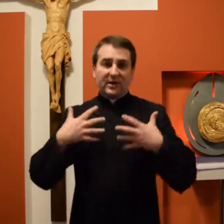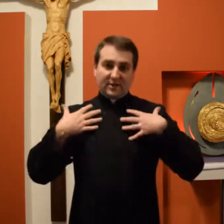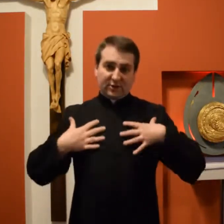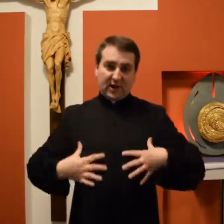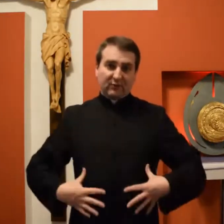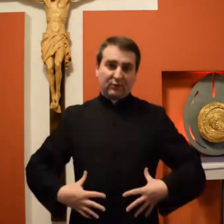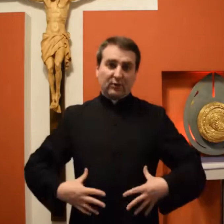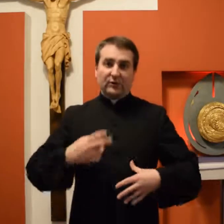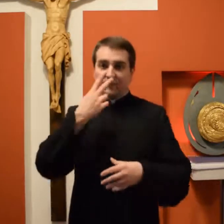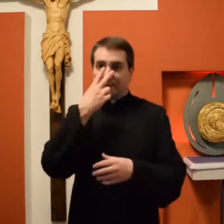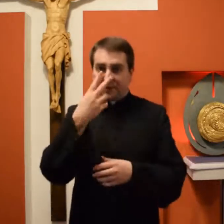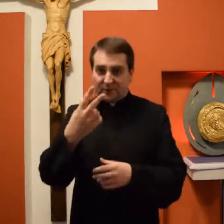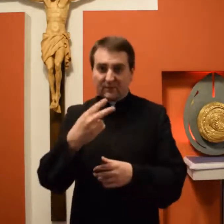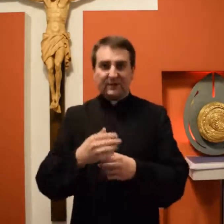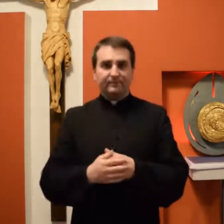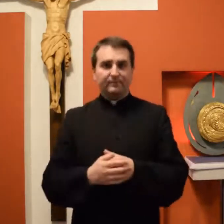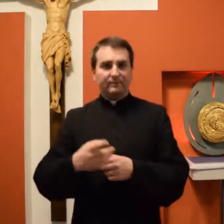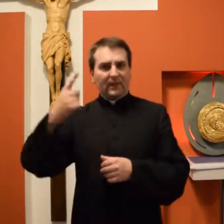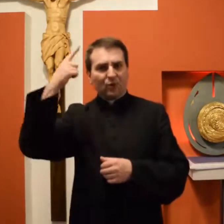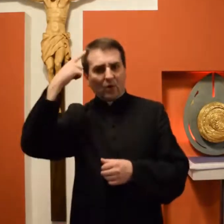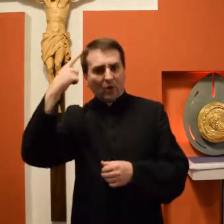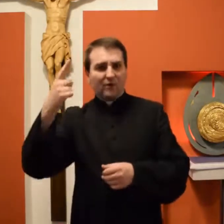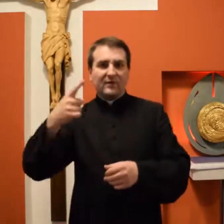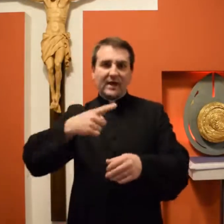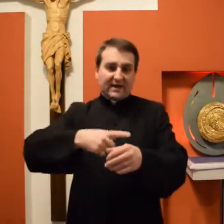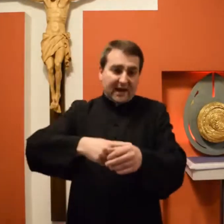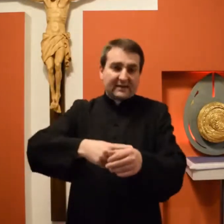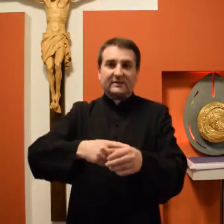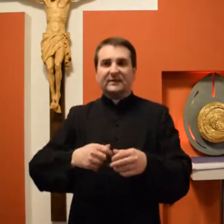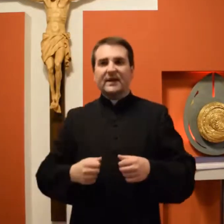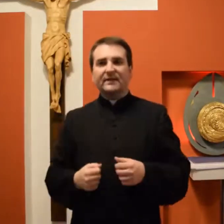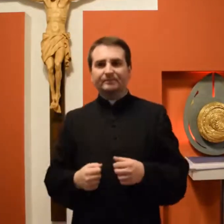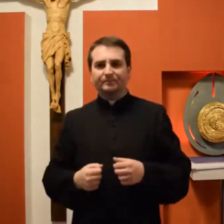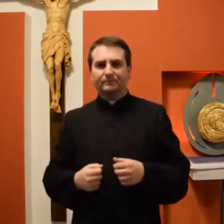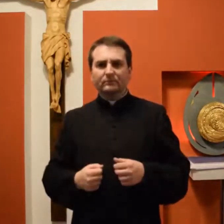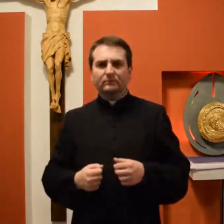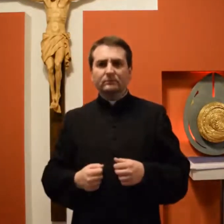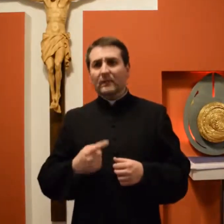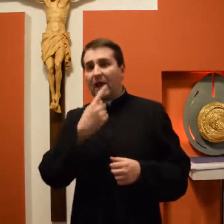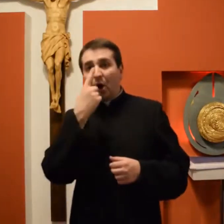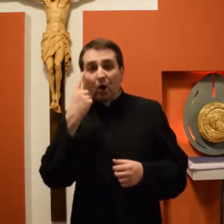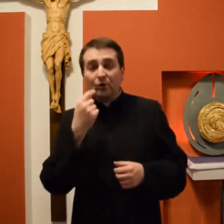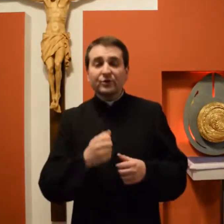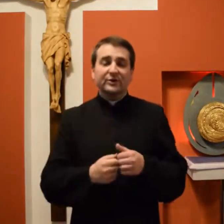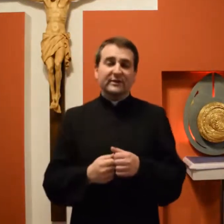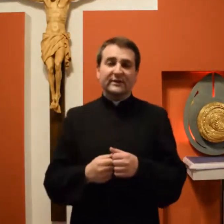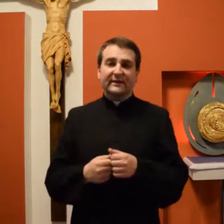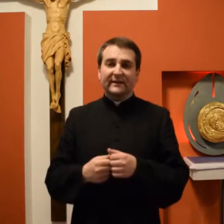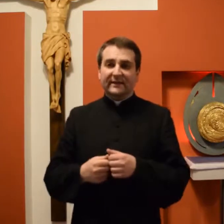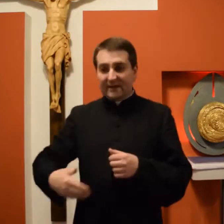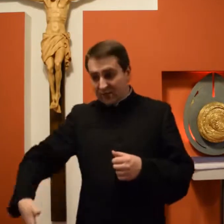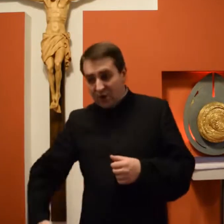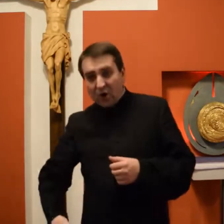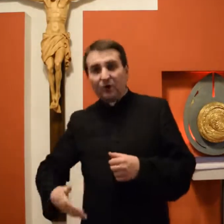Nasze ciało widzimy. Głowę, ręce, oczy,